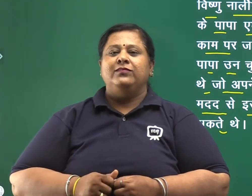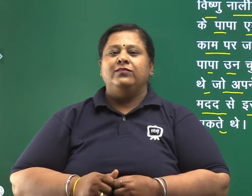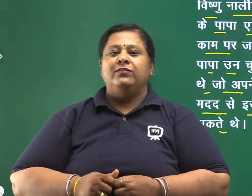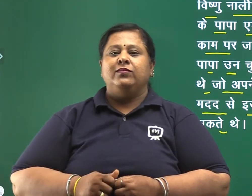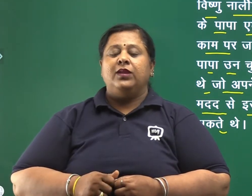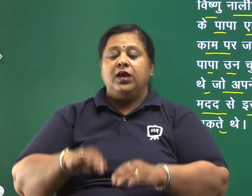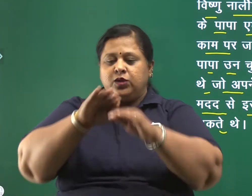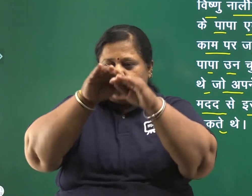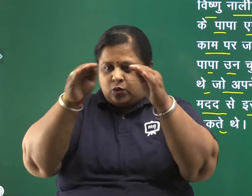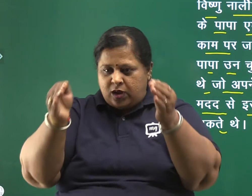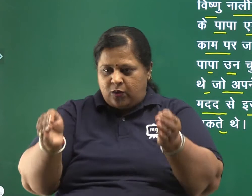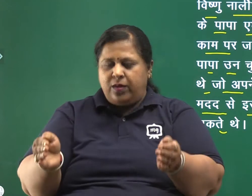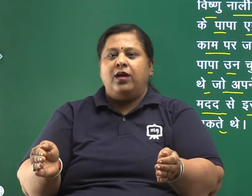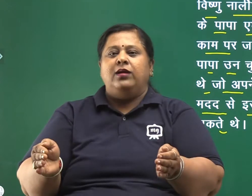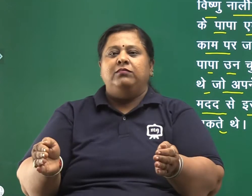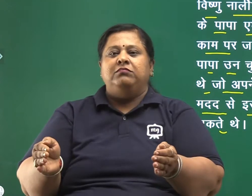सुरंगनुमा